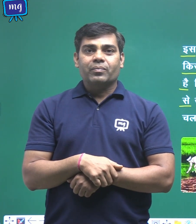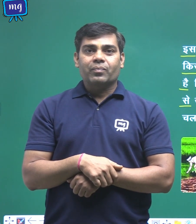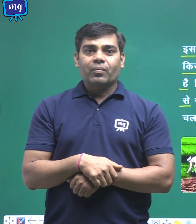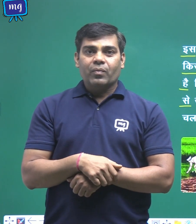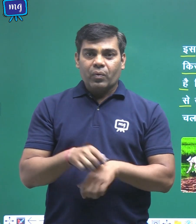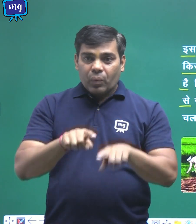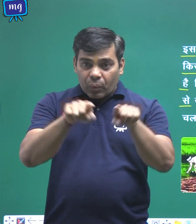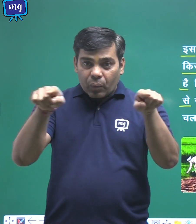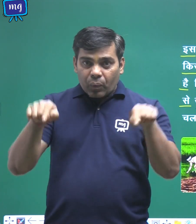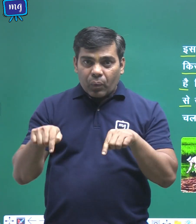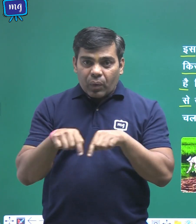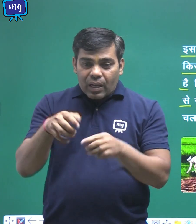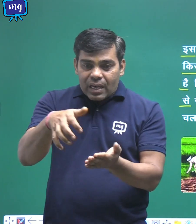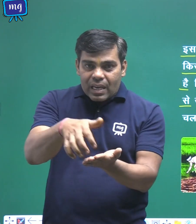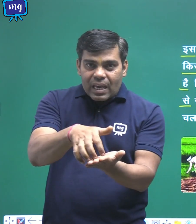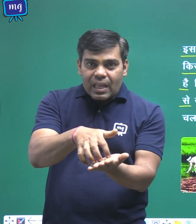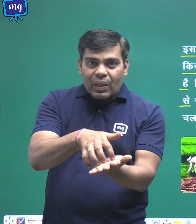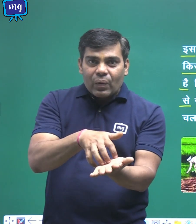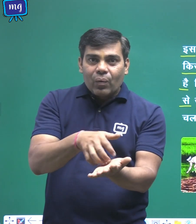खेतों को